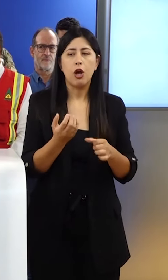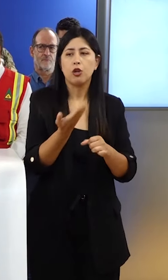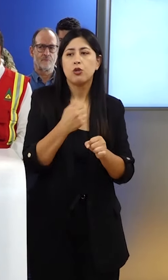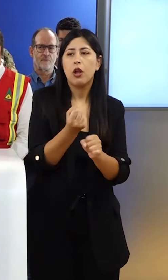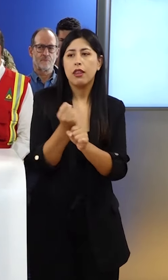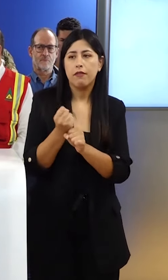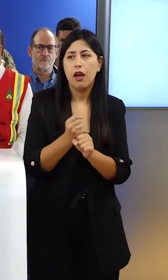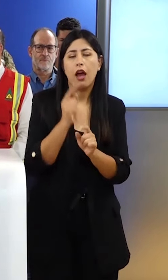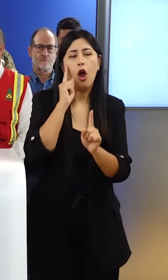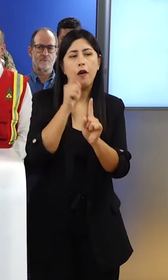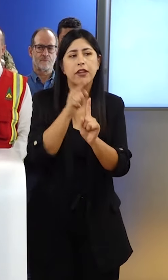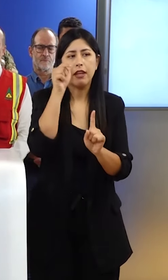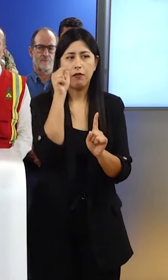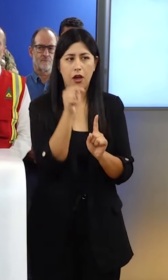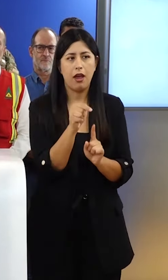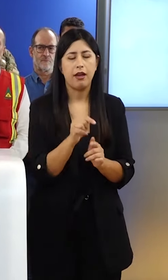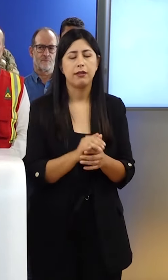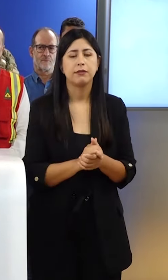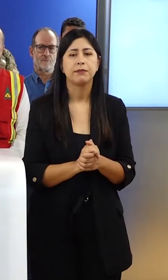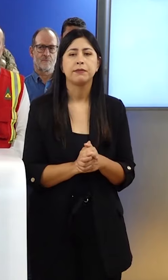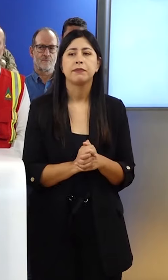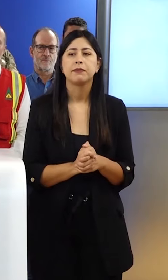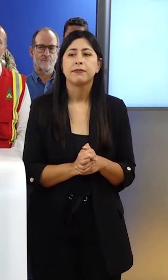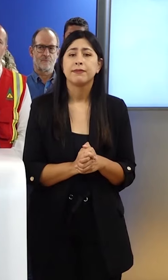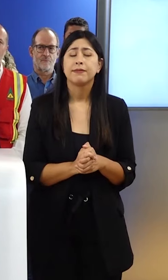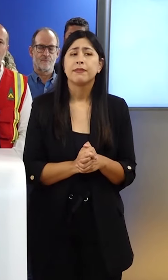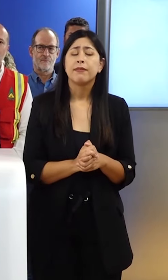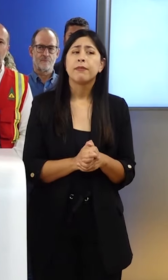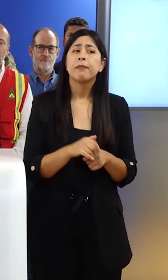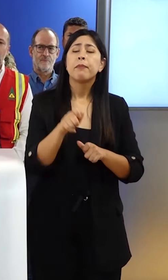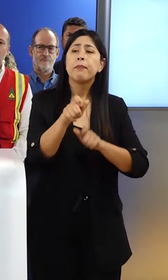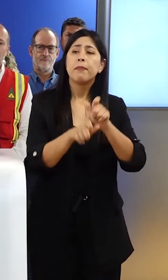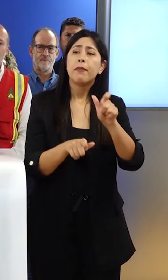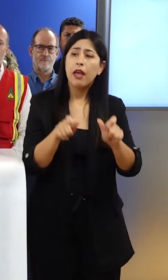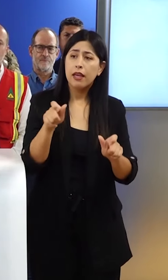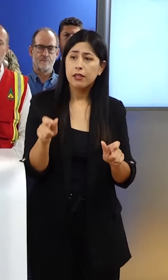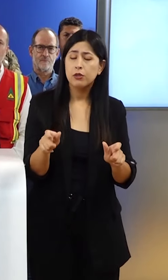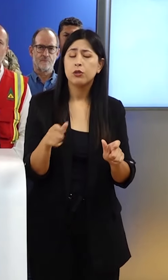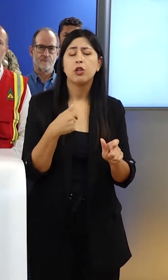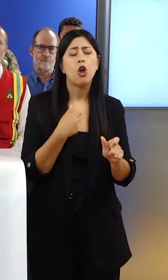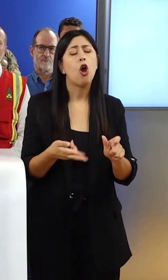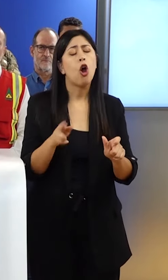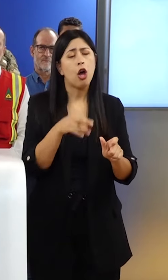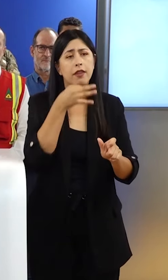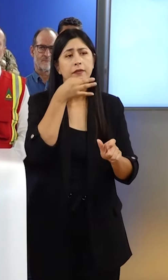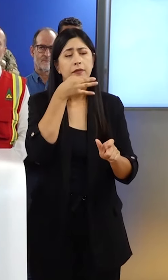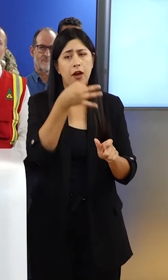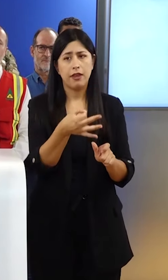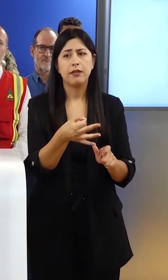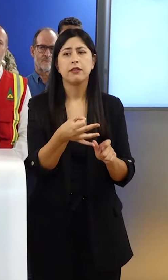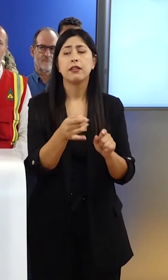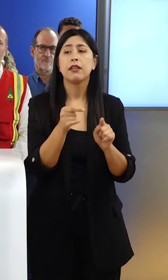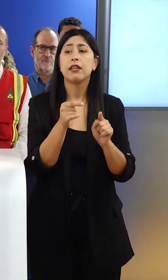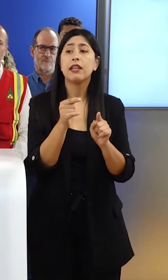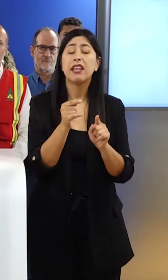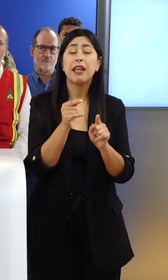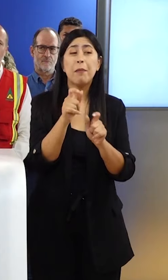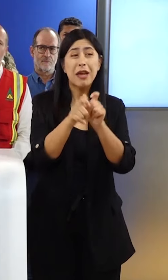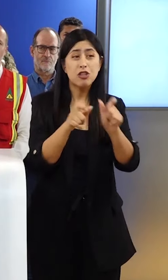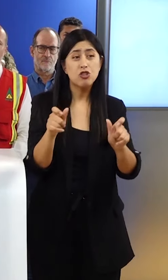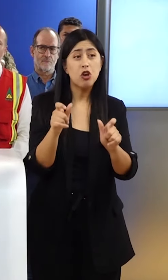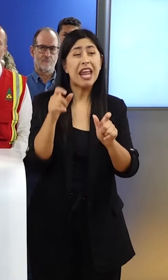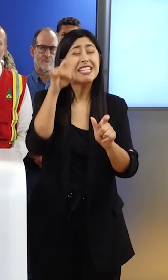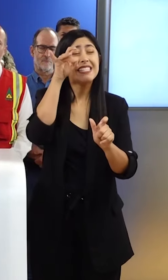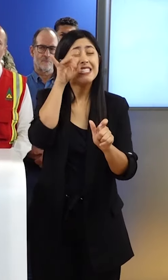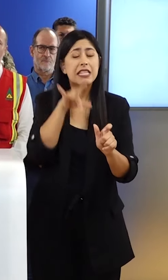trabajando con ese propósito eh las personas que tengan Eh quiero insistir en eso información de posibles